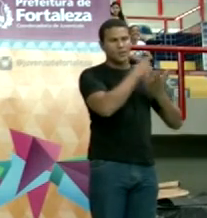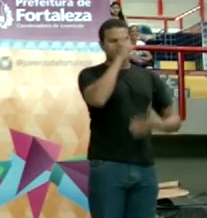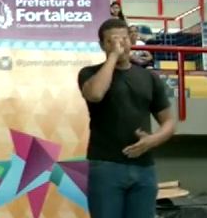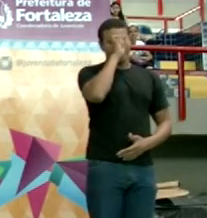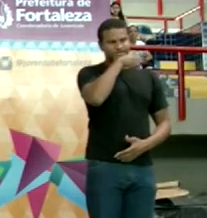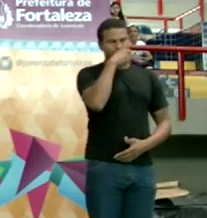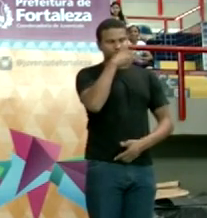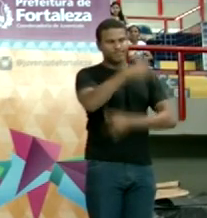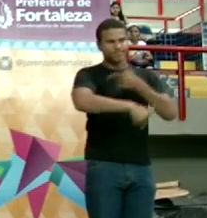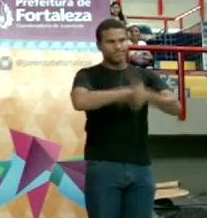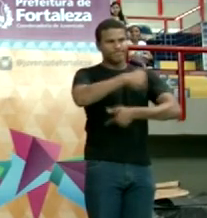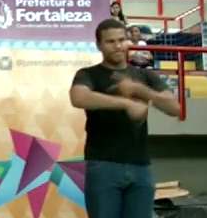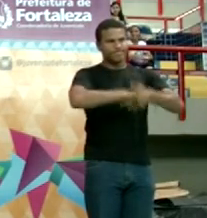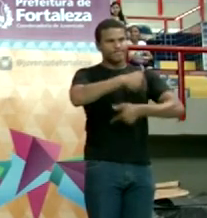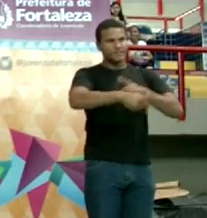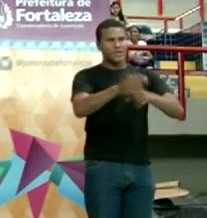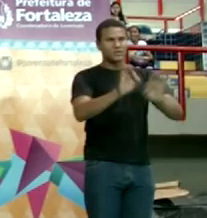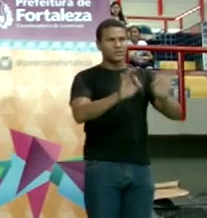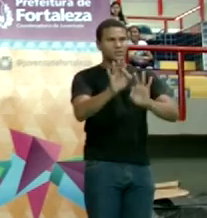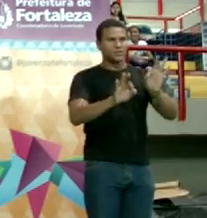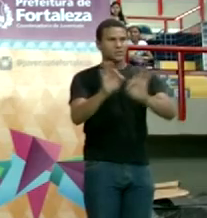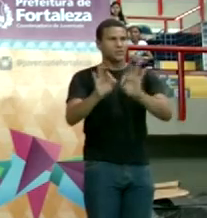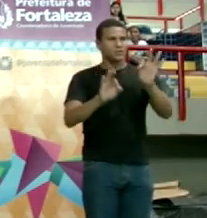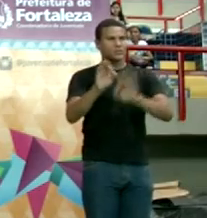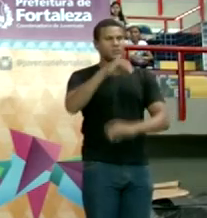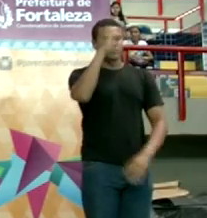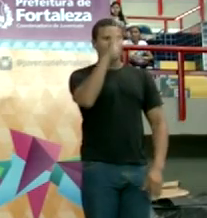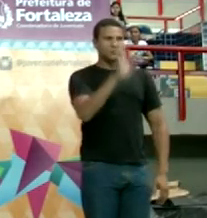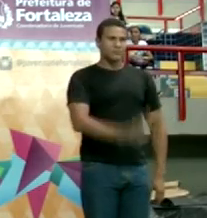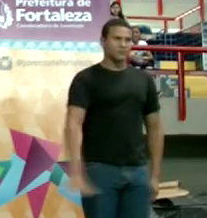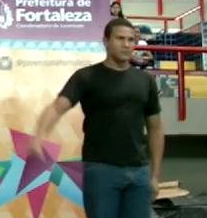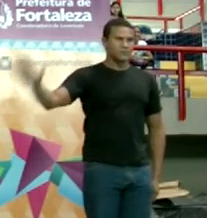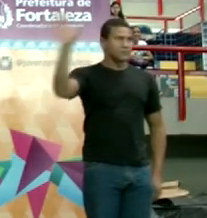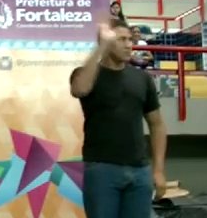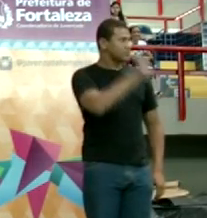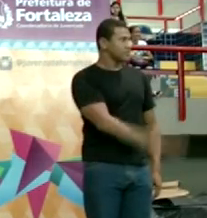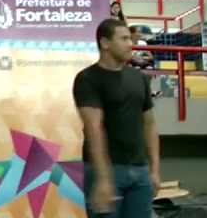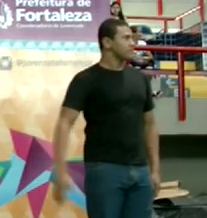Beleza? Pois bem, então, continuando o nosso bate-papo,